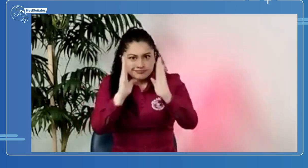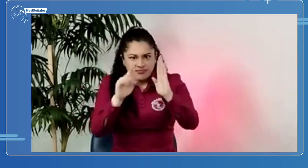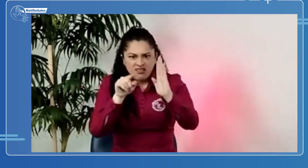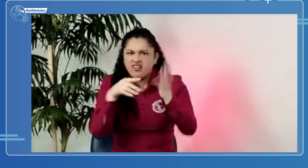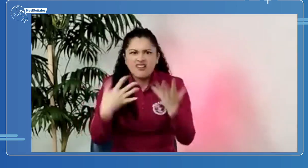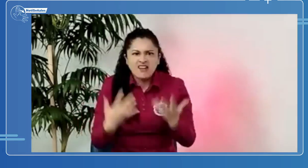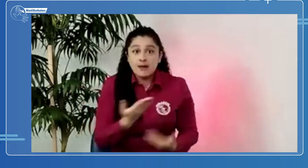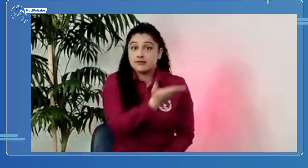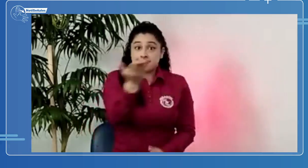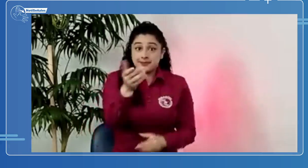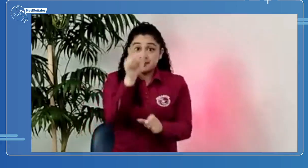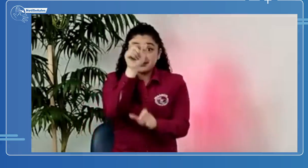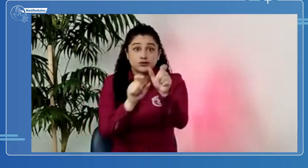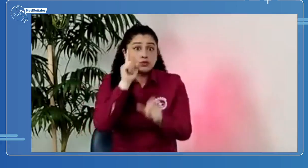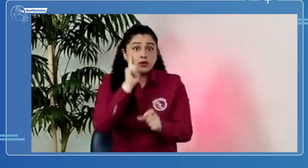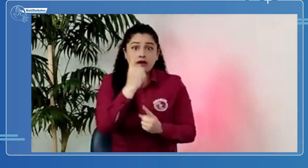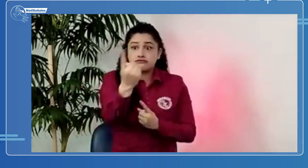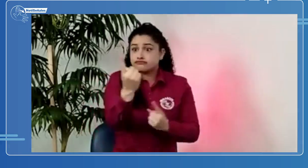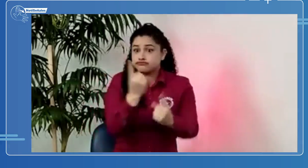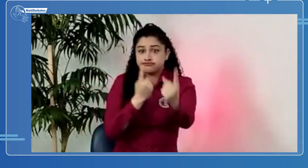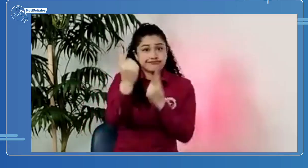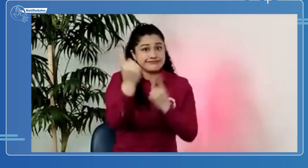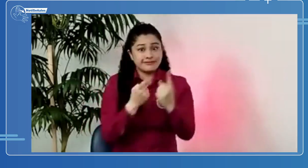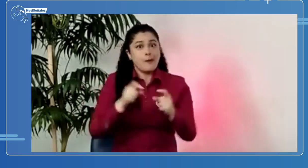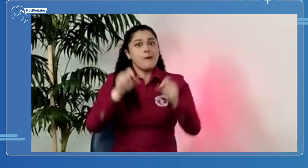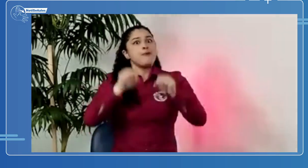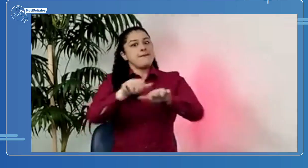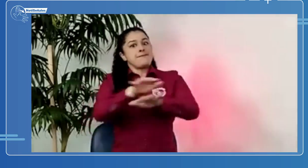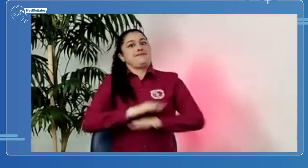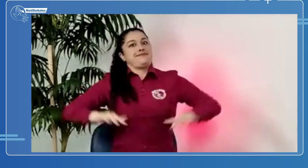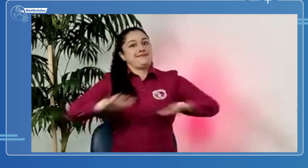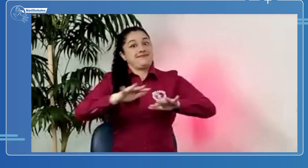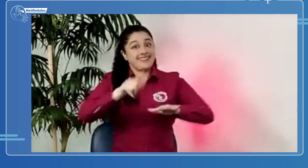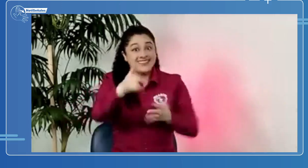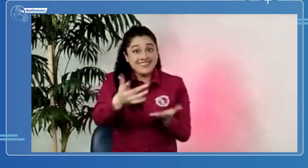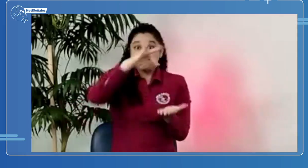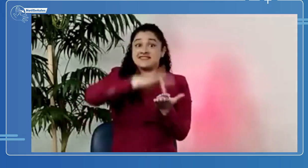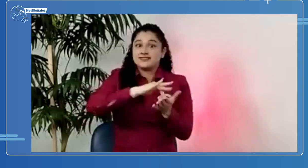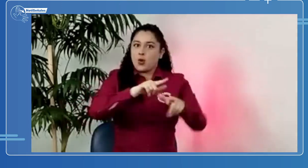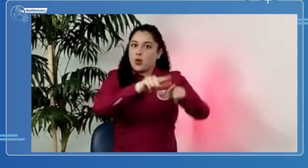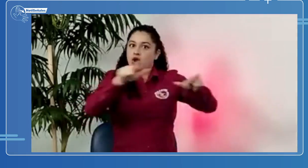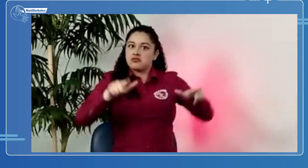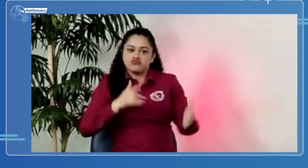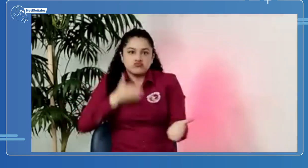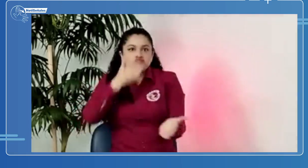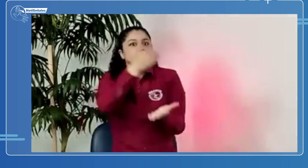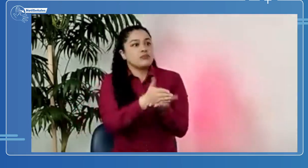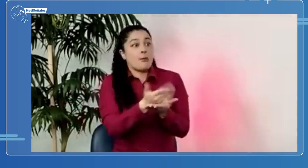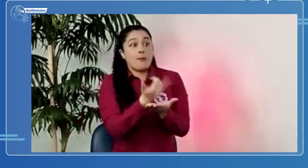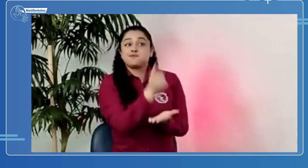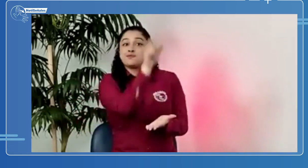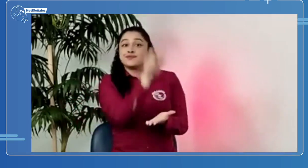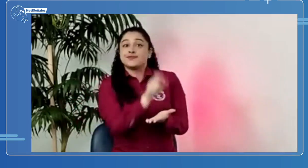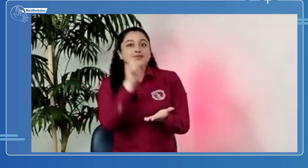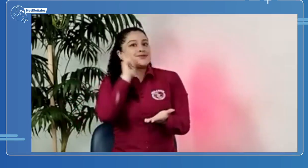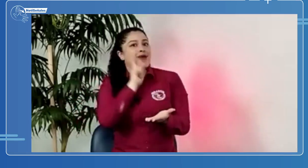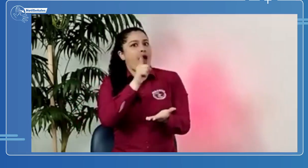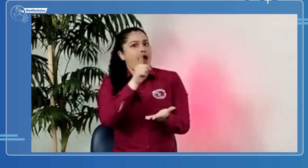ellas en el área de atención al ciudadano, pues cuando las personas sordas llegan y cuando las personas sordas necesitan hacer una consulta,